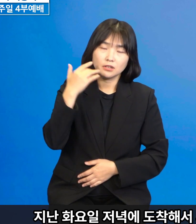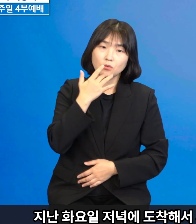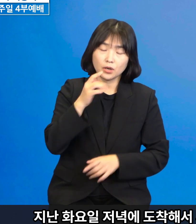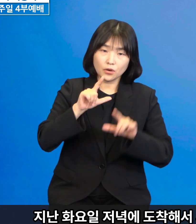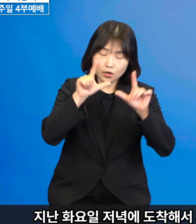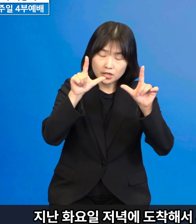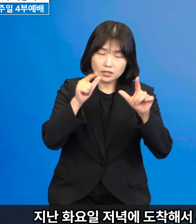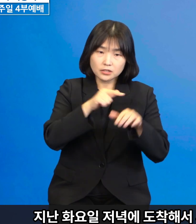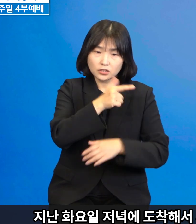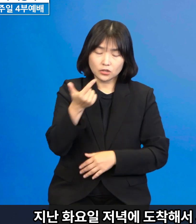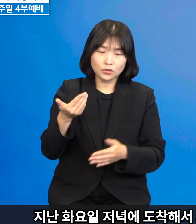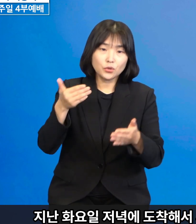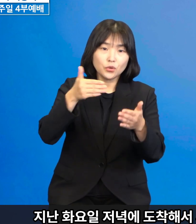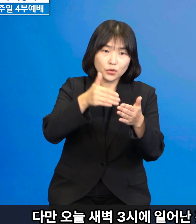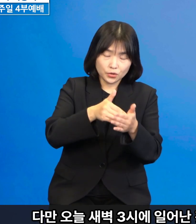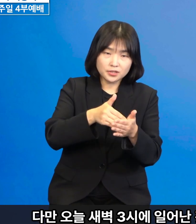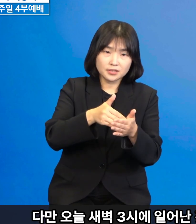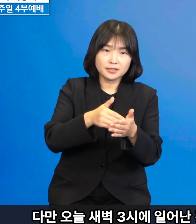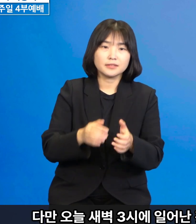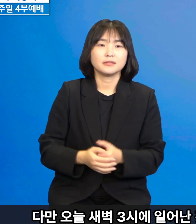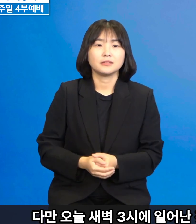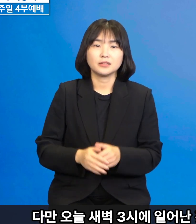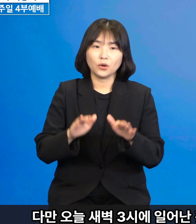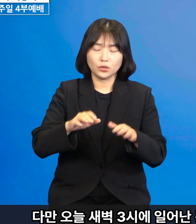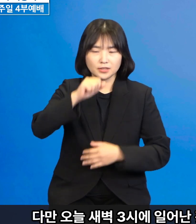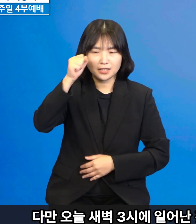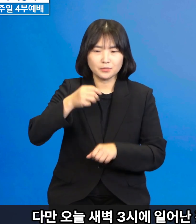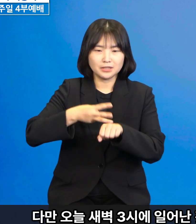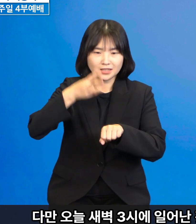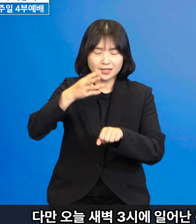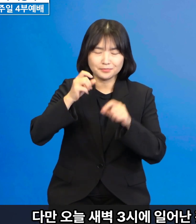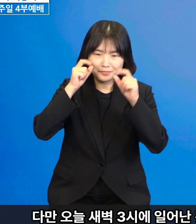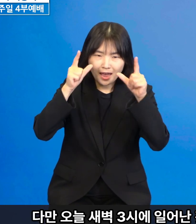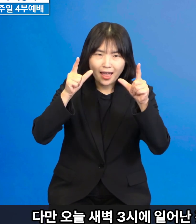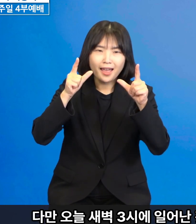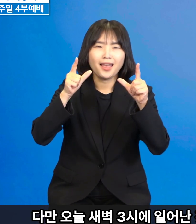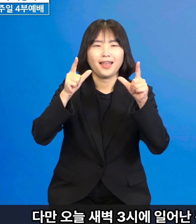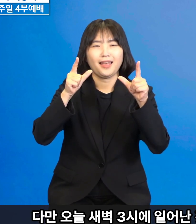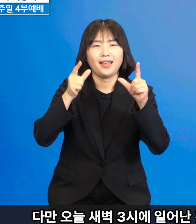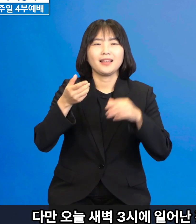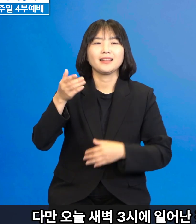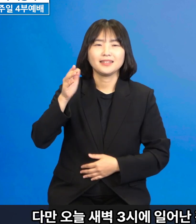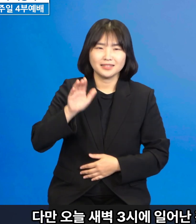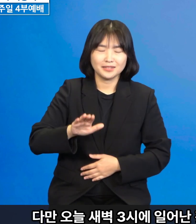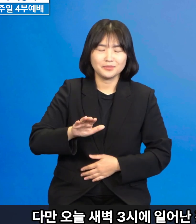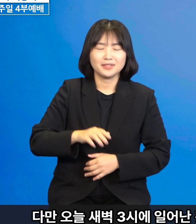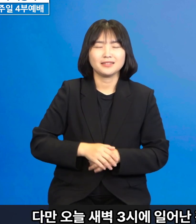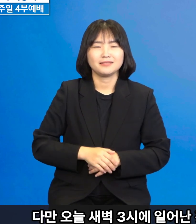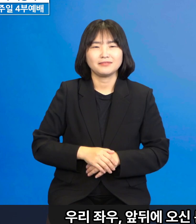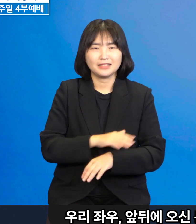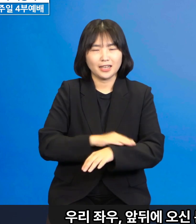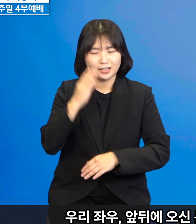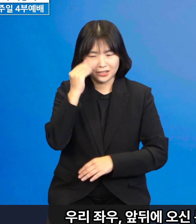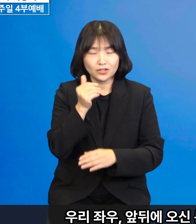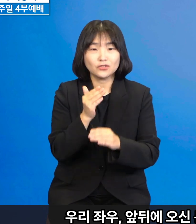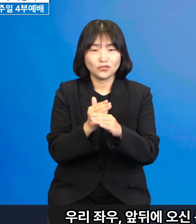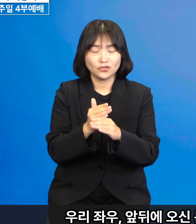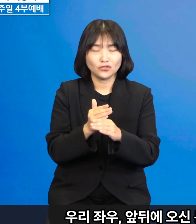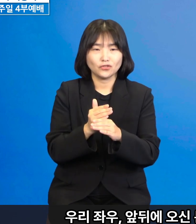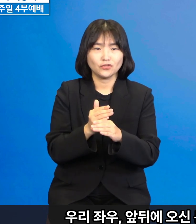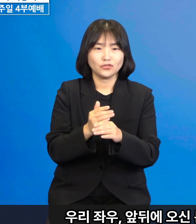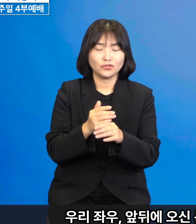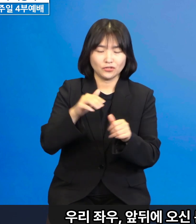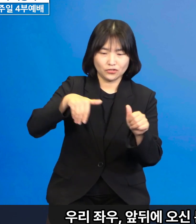적응도 거의 마친 것 같습니다. 다만 오늘 새벽 3시에 일어난 거 빼고는 적응을 잘 한 것 같습니다. 우리 자회 앞뒤에